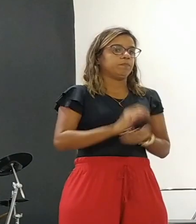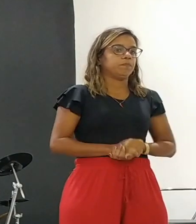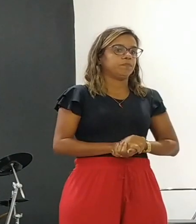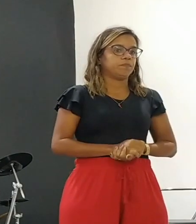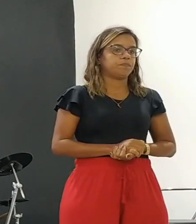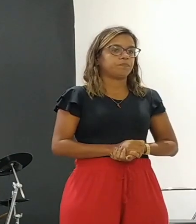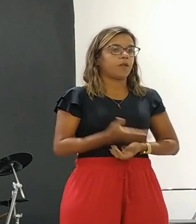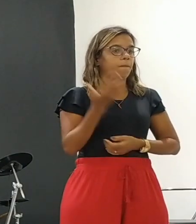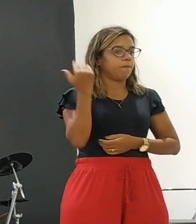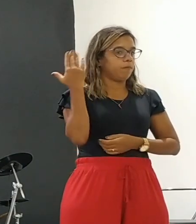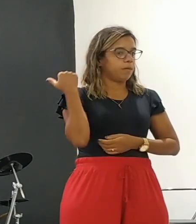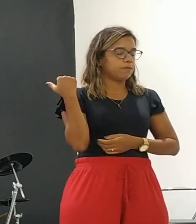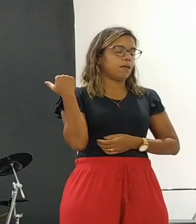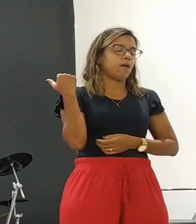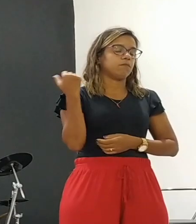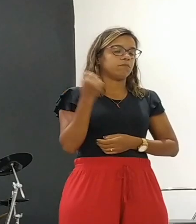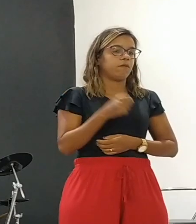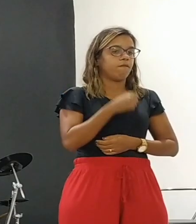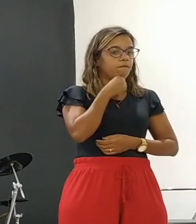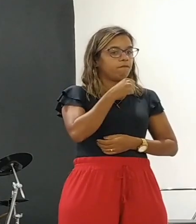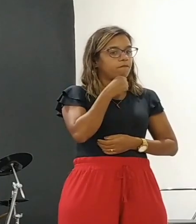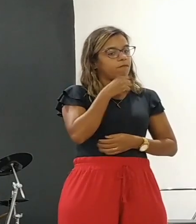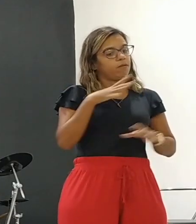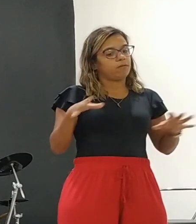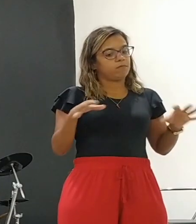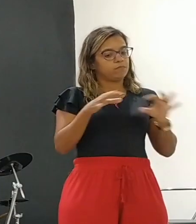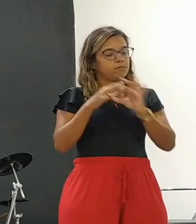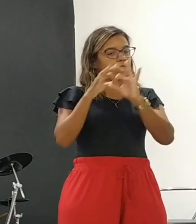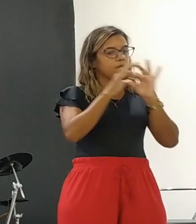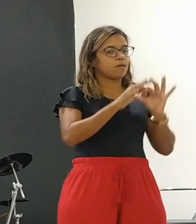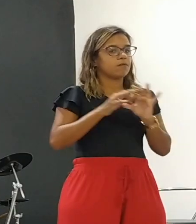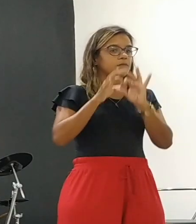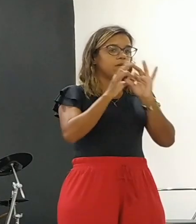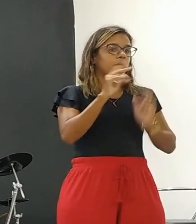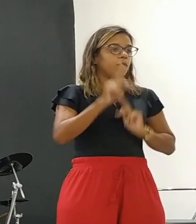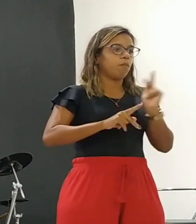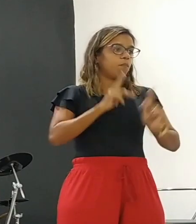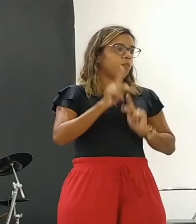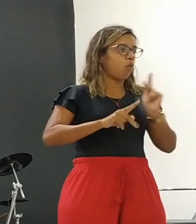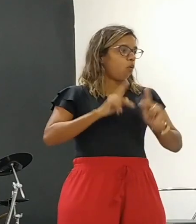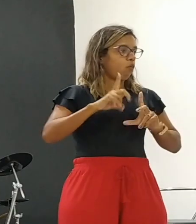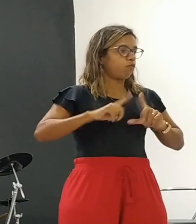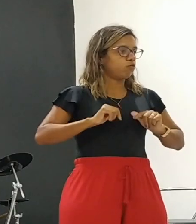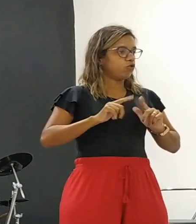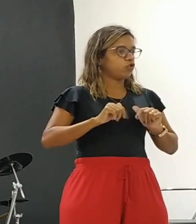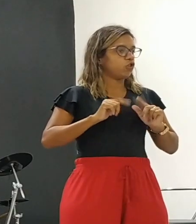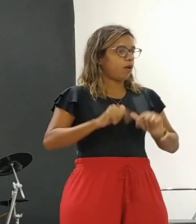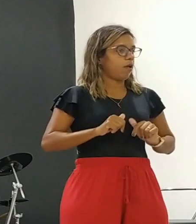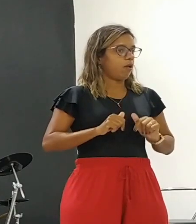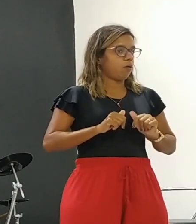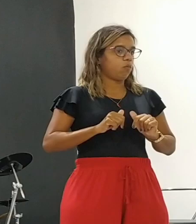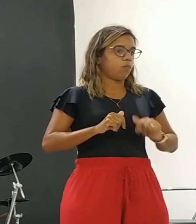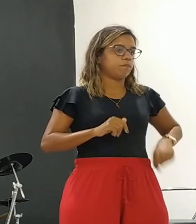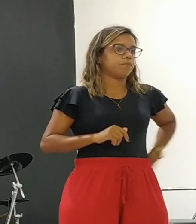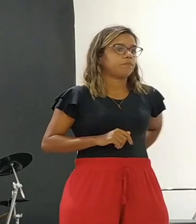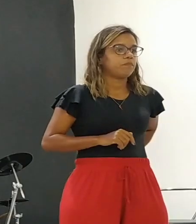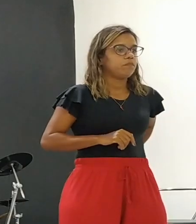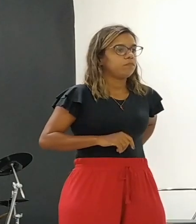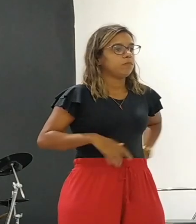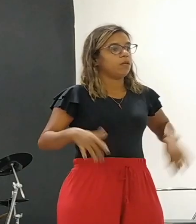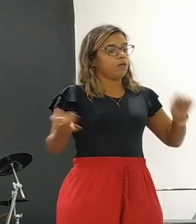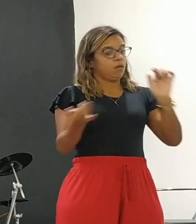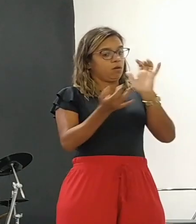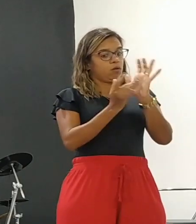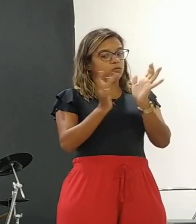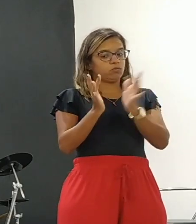velha aliança, a aliança que Deus fez com o povo de Israel, né? Era a velha aliança. Mas quando